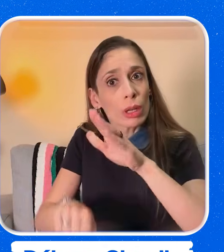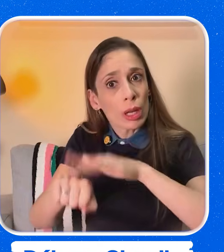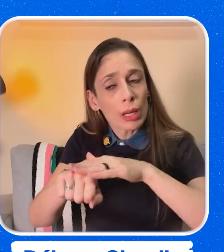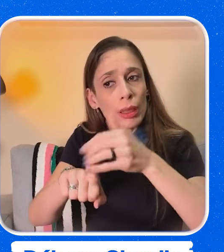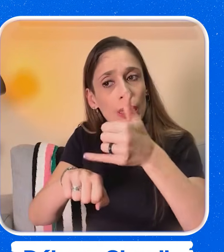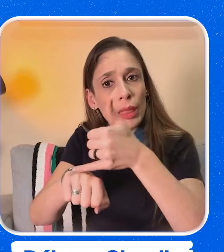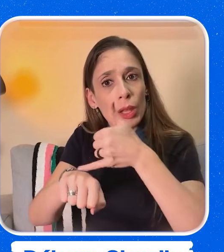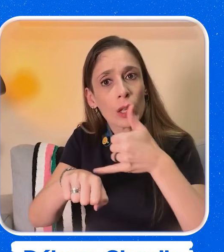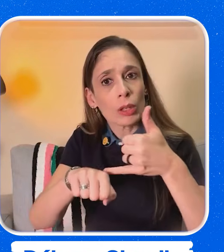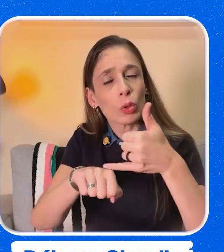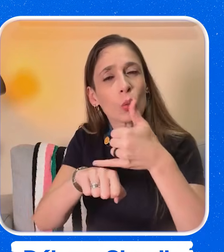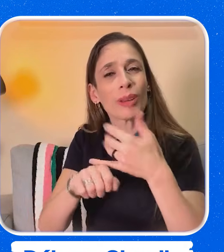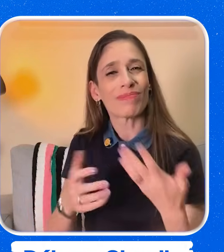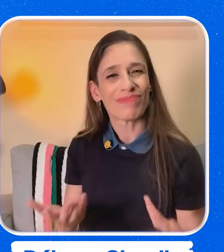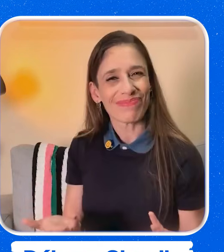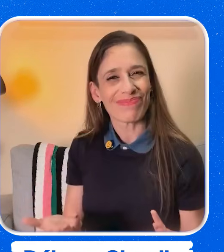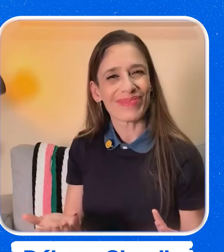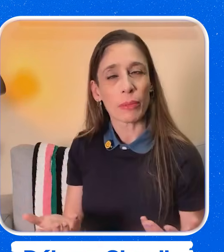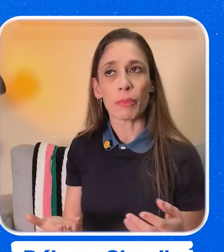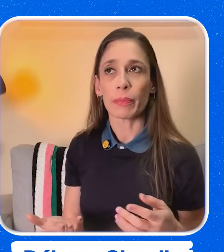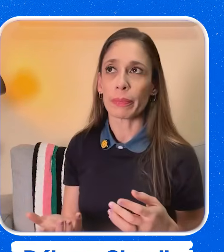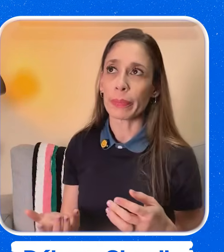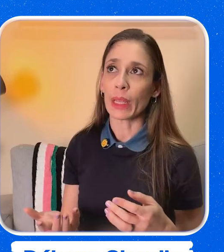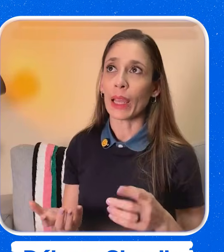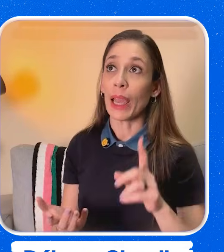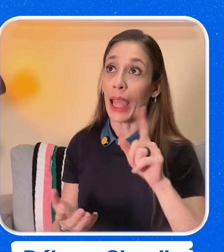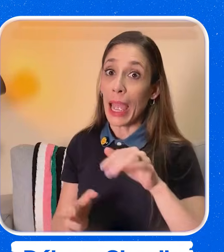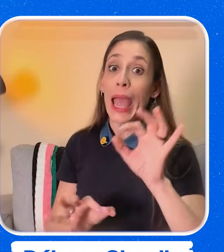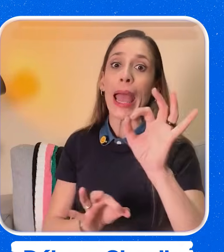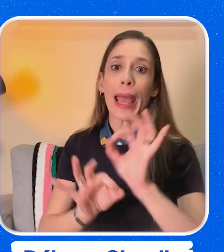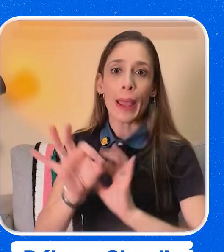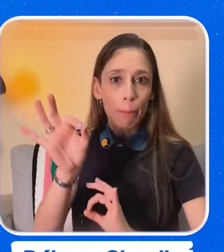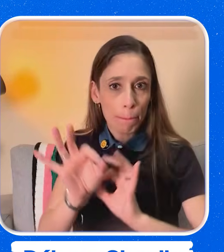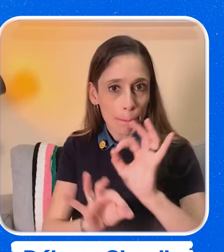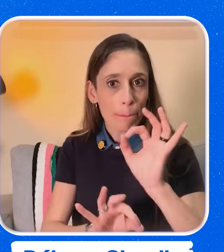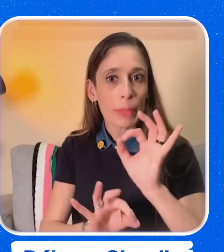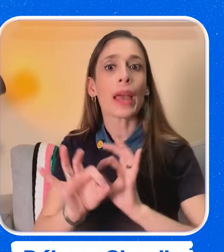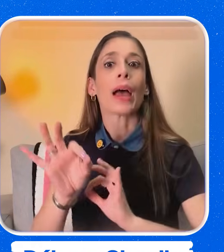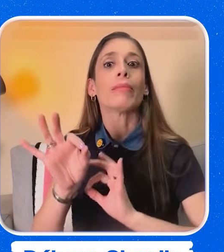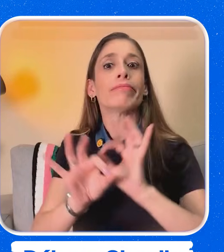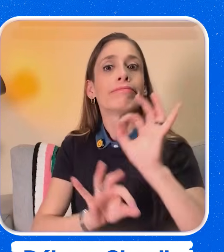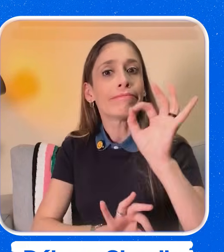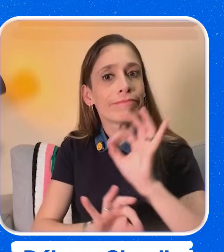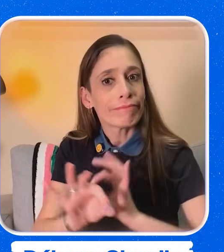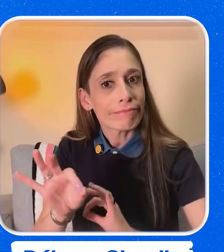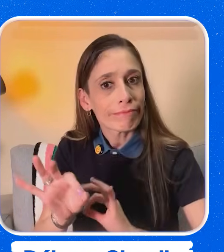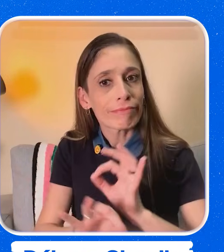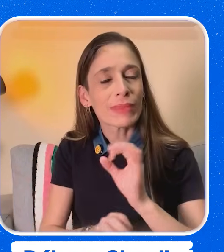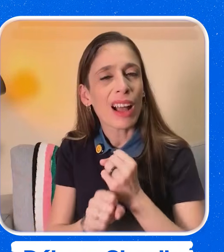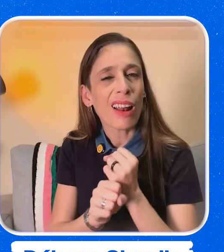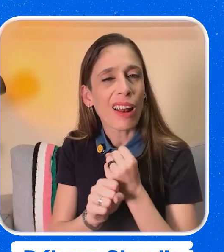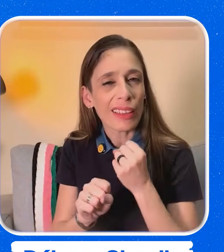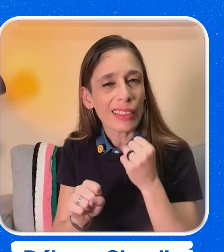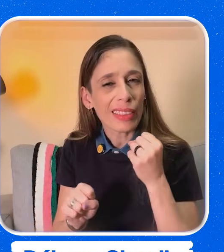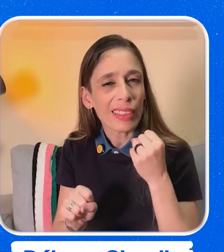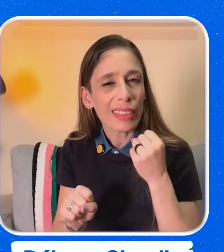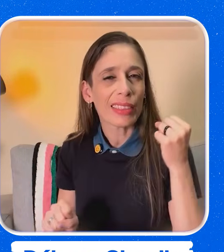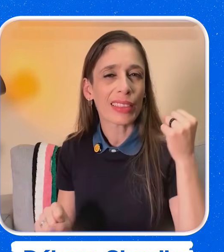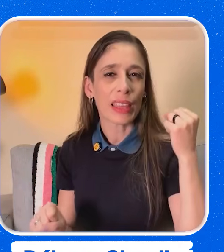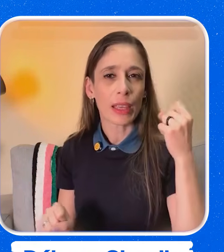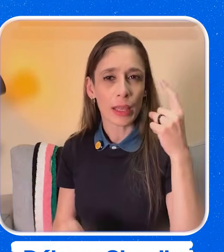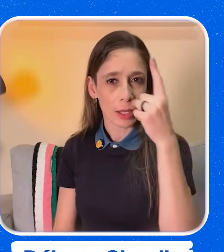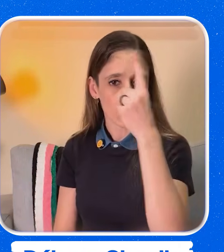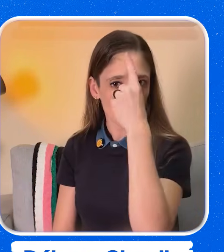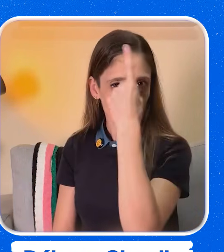é um projeto muito grande, né? É, O tatuador